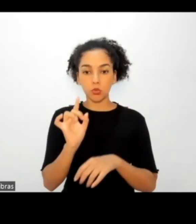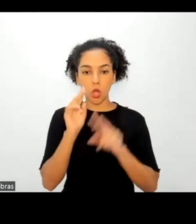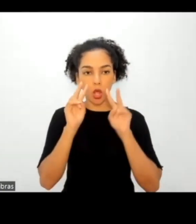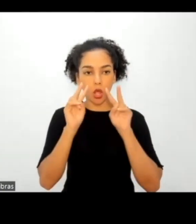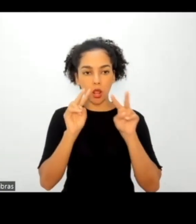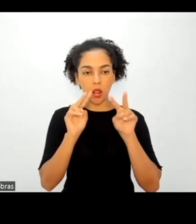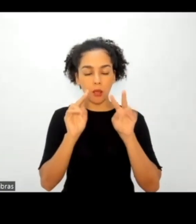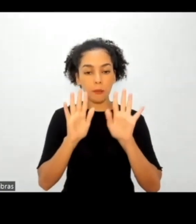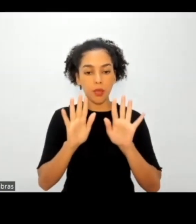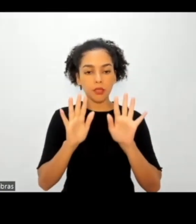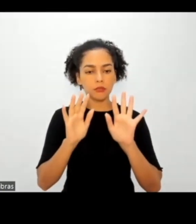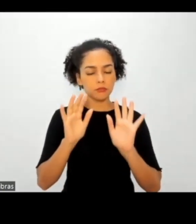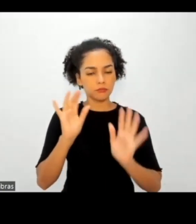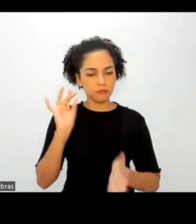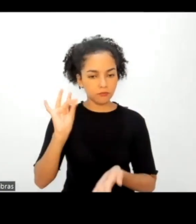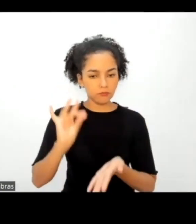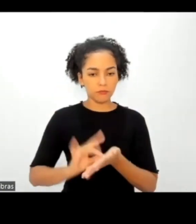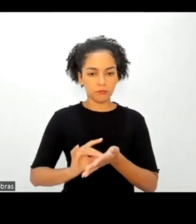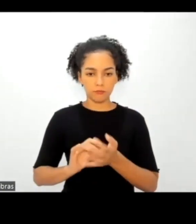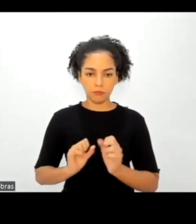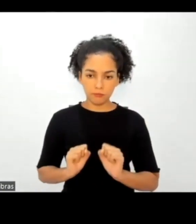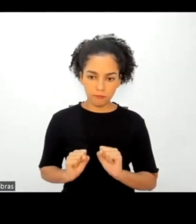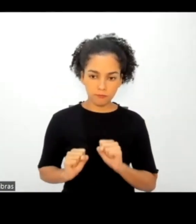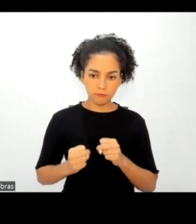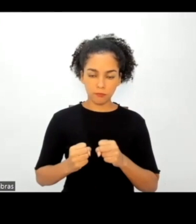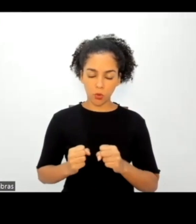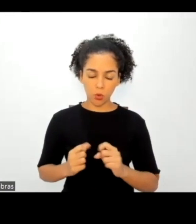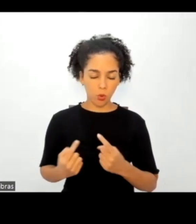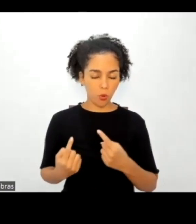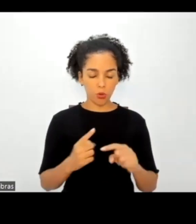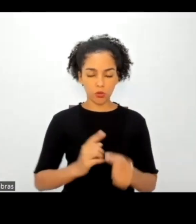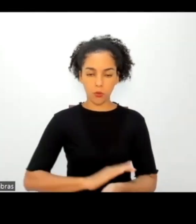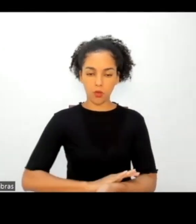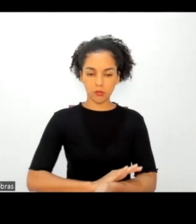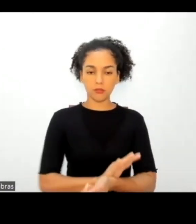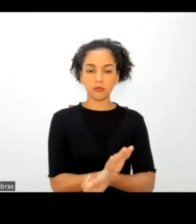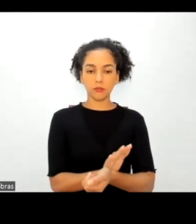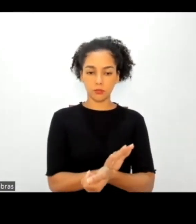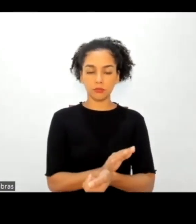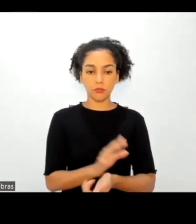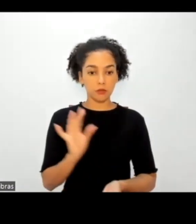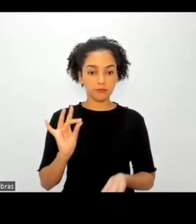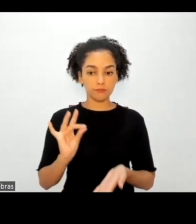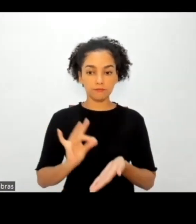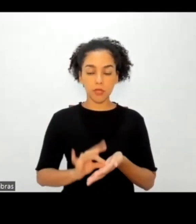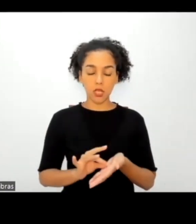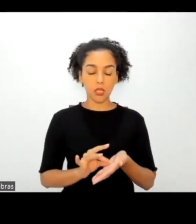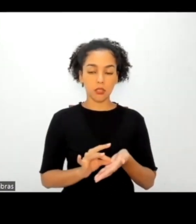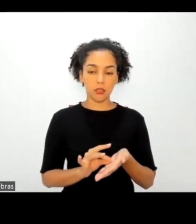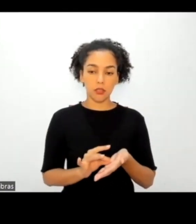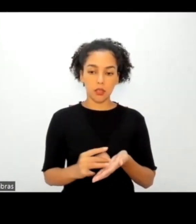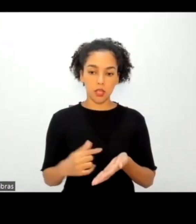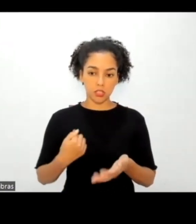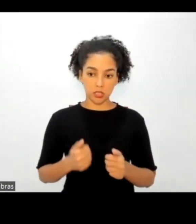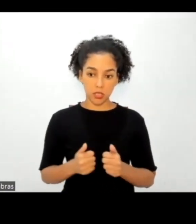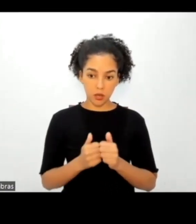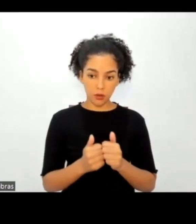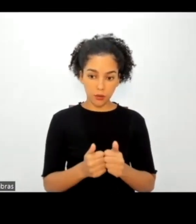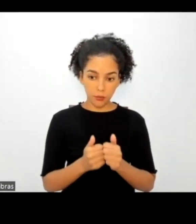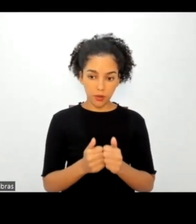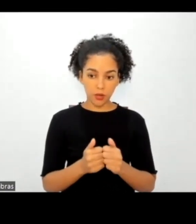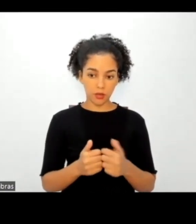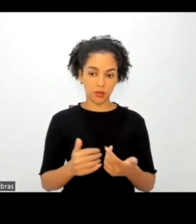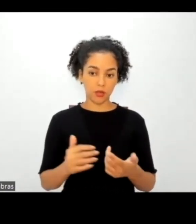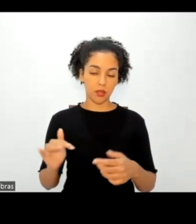incorporar e construir ações de enfrentamento ao racismo, né, e que essa própria realidade, né, e a gente acompanhando essa própria dinâmica